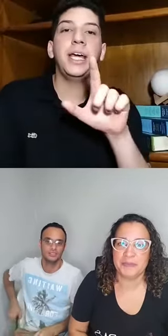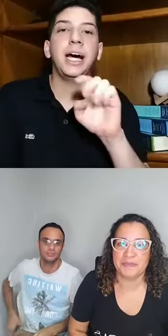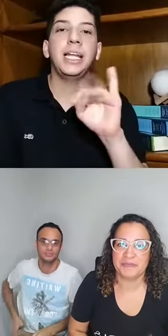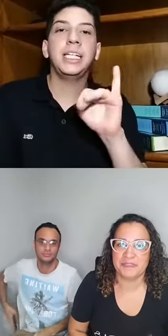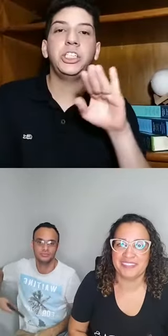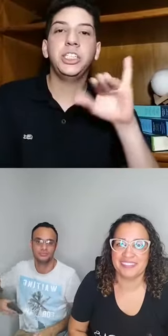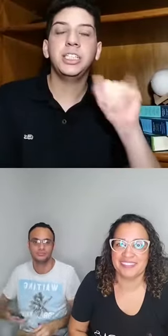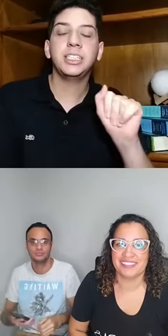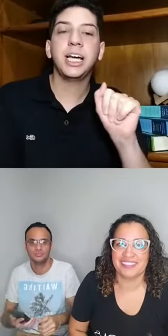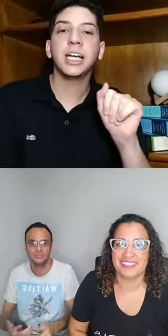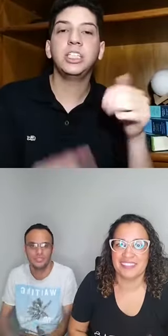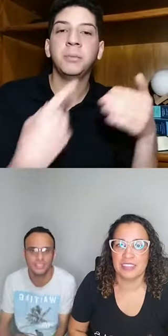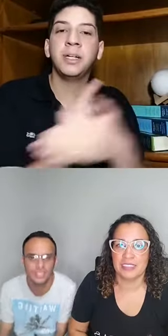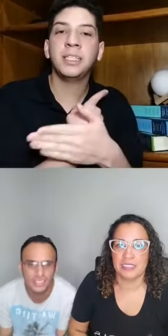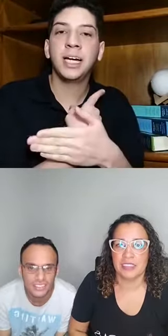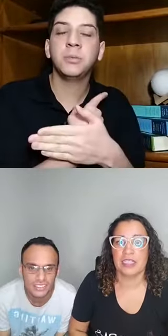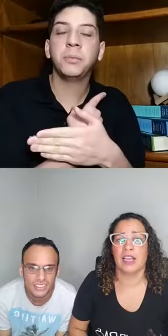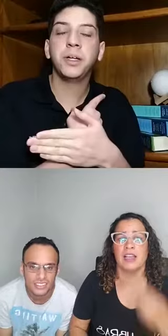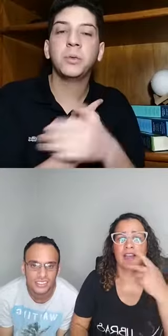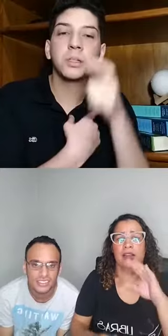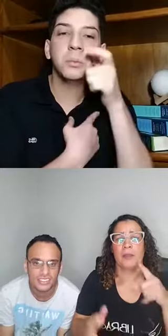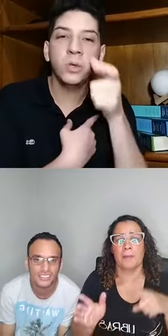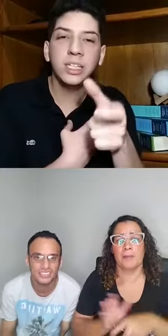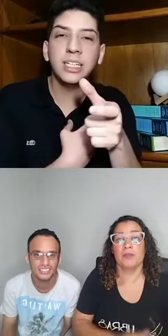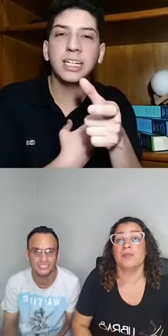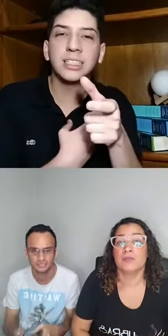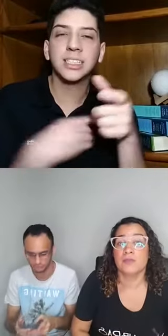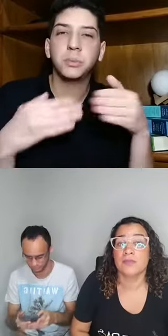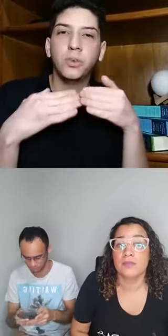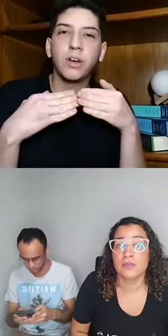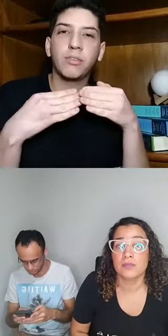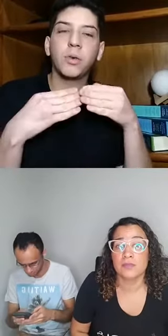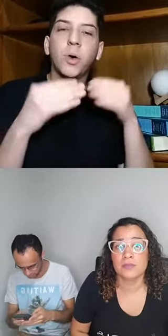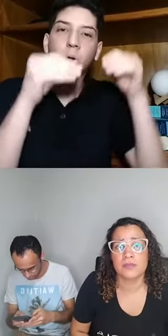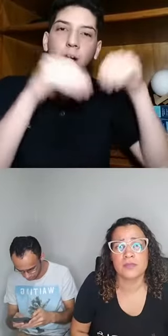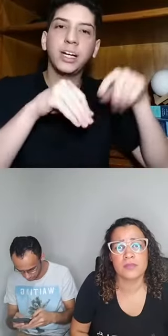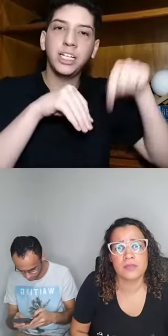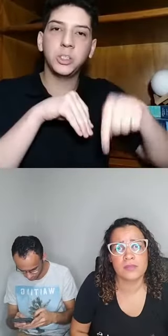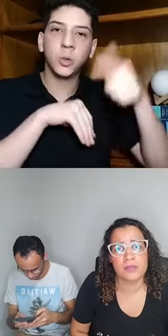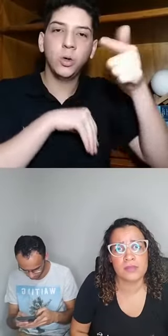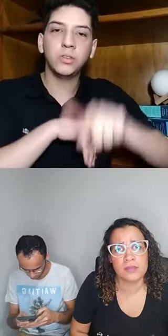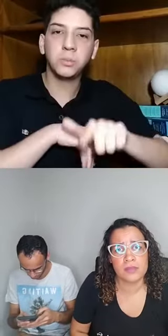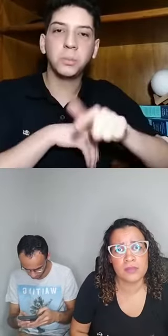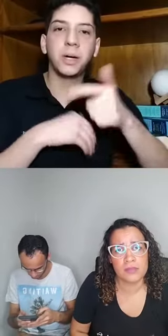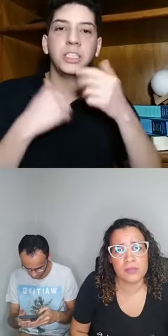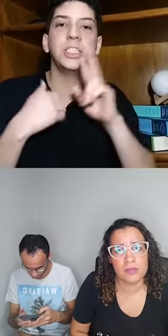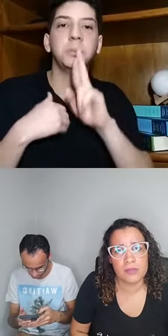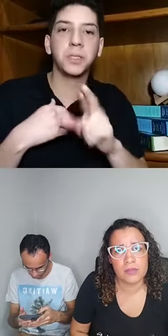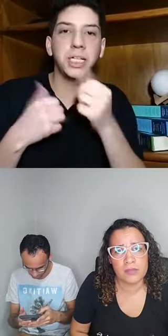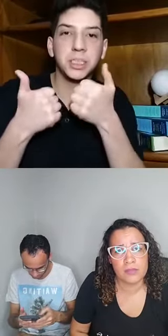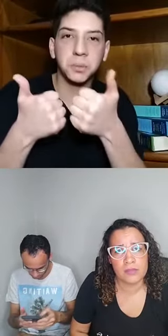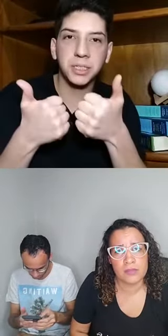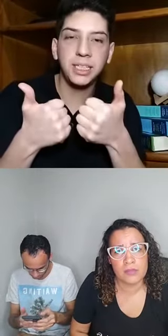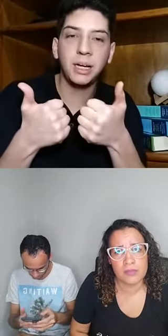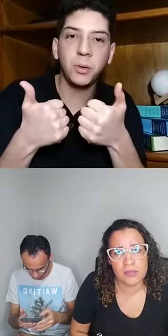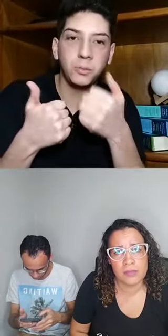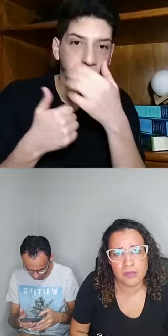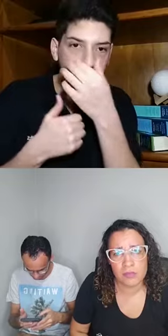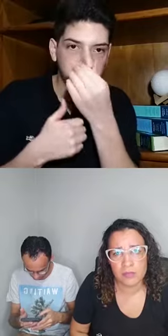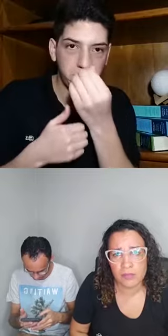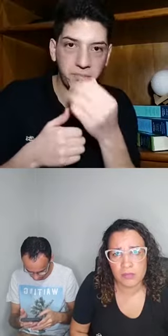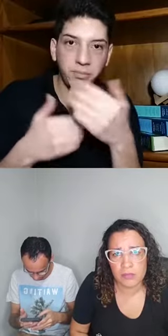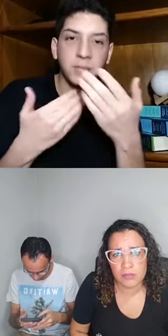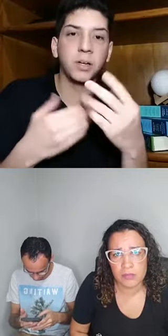É, chegamos. a Letícia, ela tinha mandado uma pergunta muito interessante. Por favor, coloca aqui de novo para a gente poder responder, tá